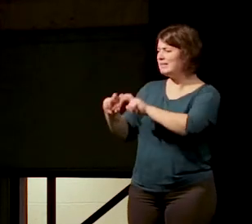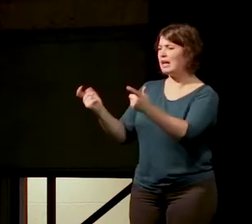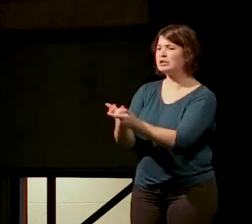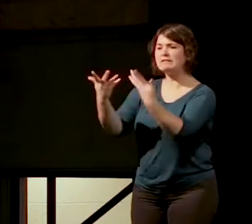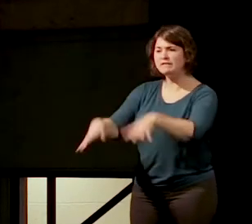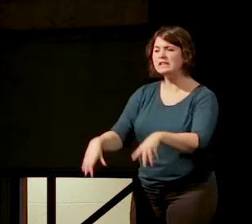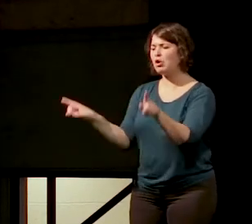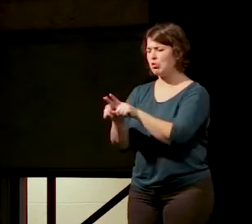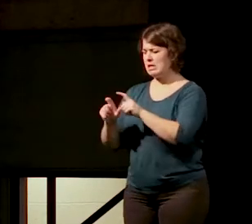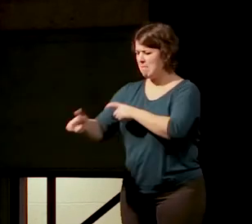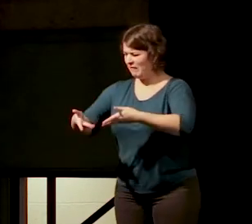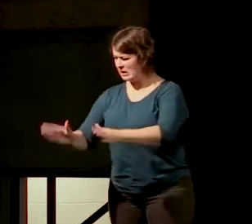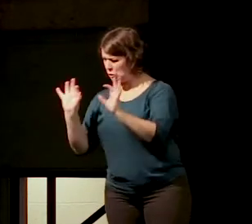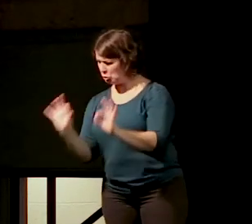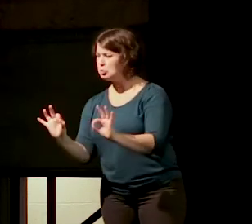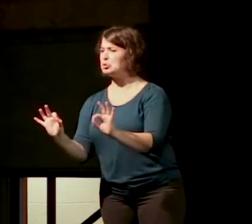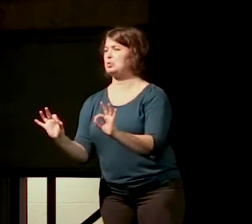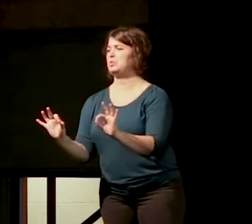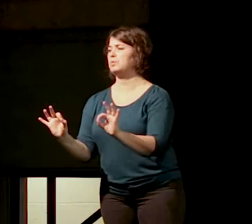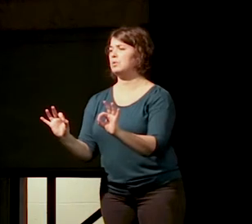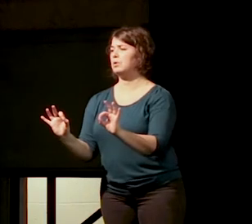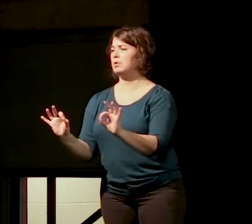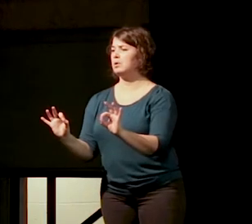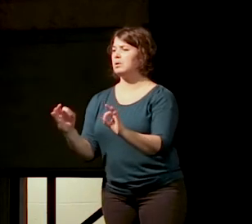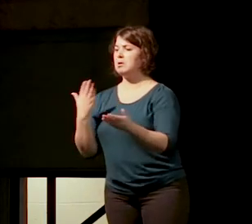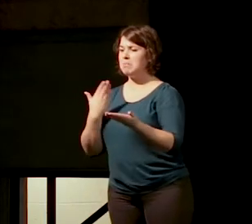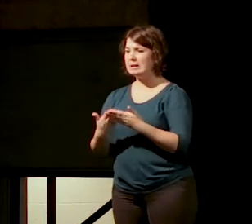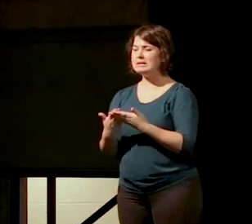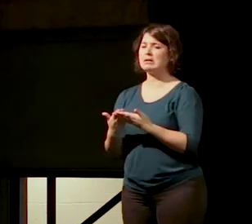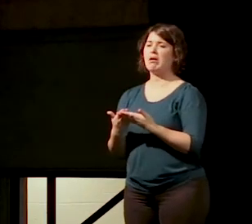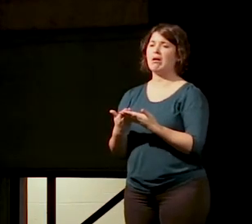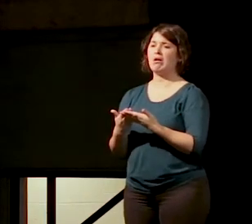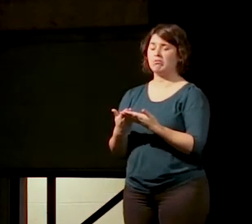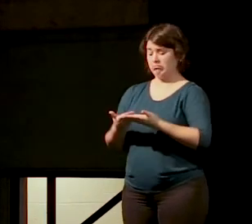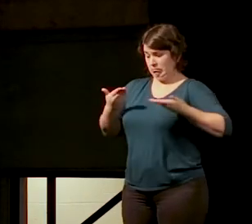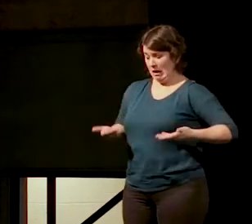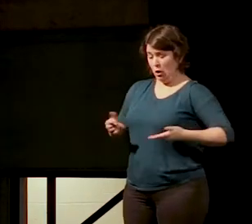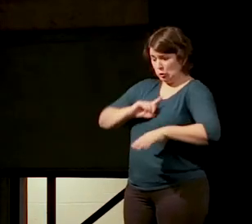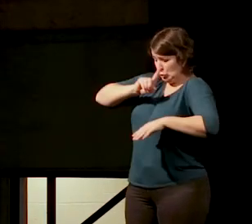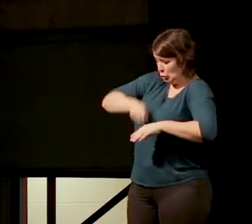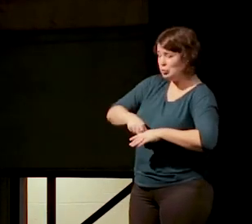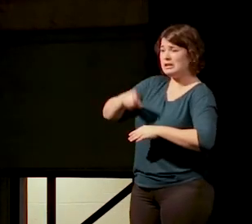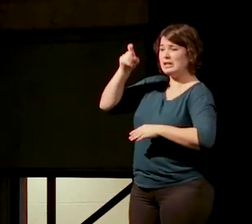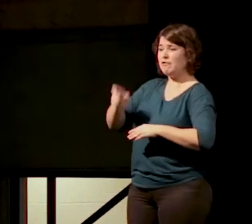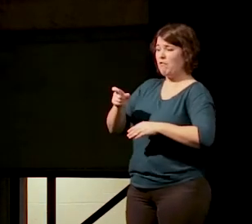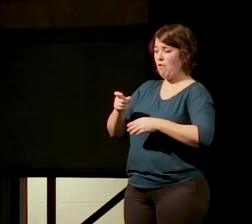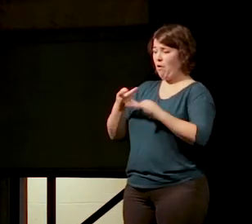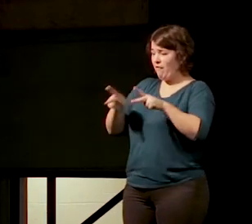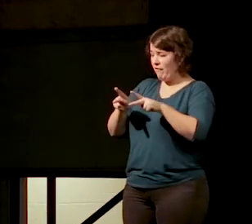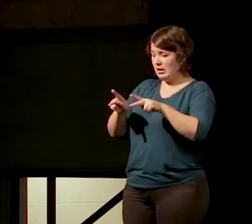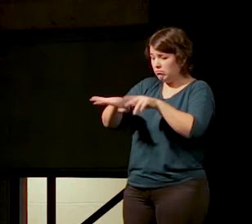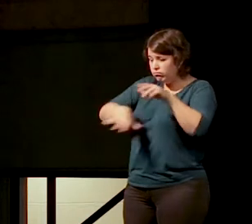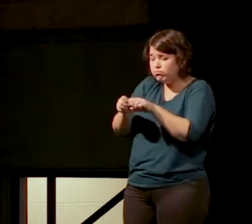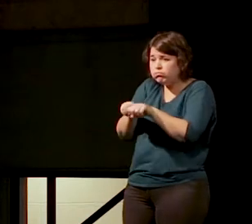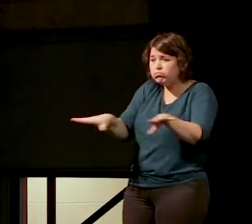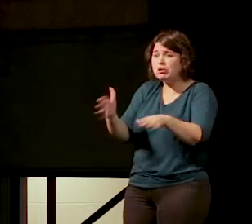des mesures et des décisions justes qui sont arrivées juste après. Mais ceci doit aujourd'hui, dès aujourd'hui, irriguer toute la vie locale,